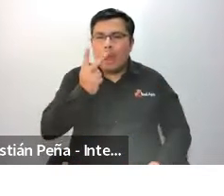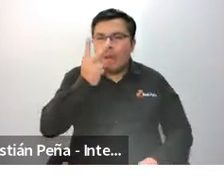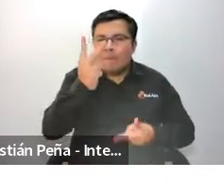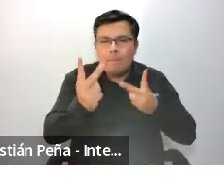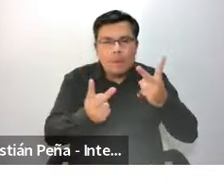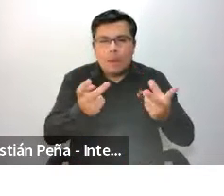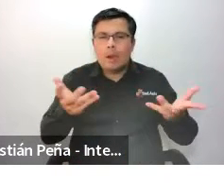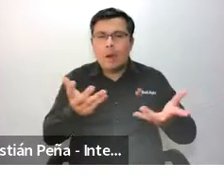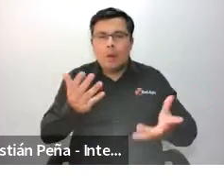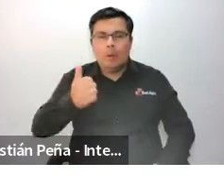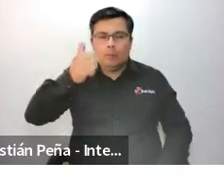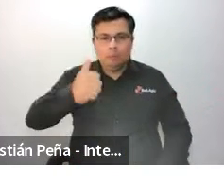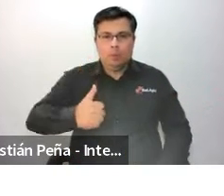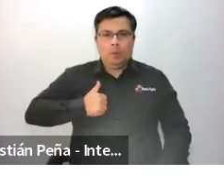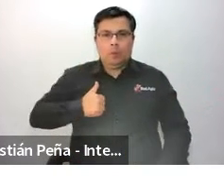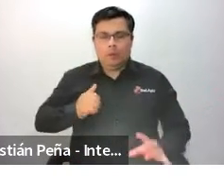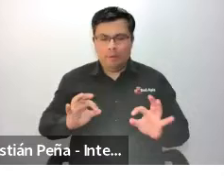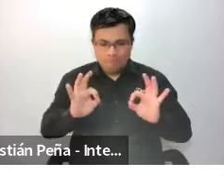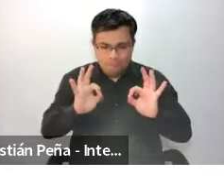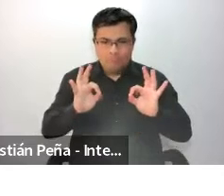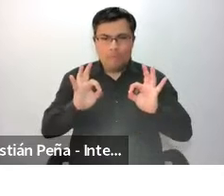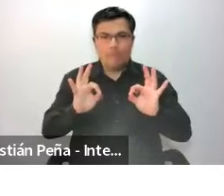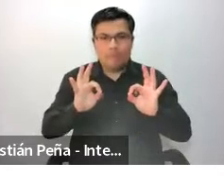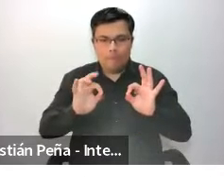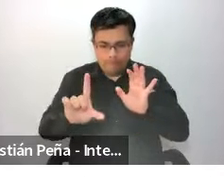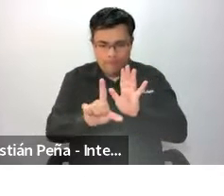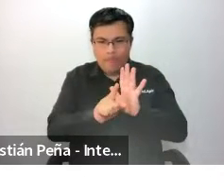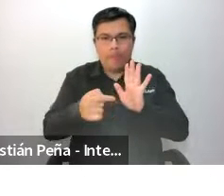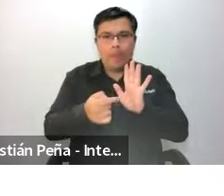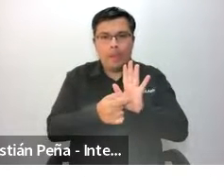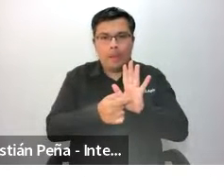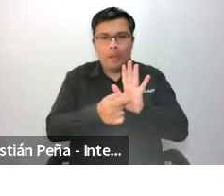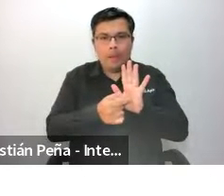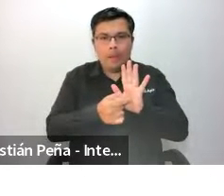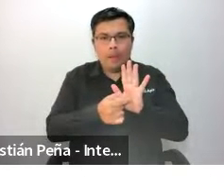implementar de mejor forma la ley